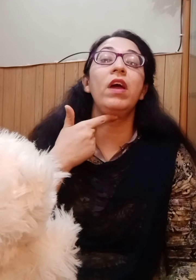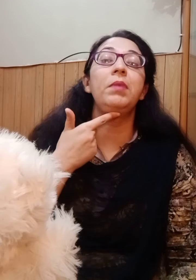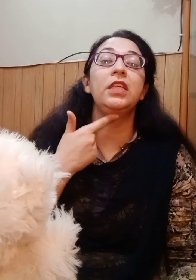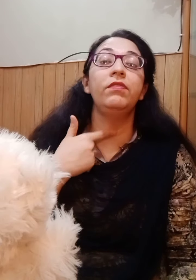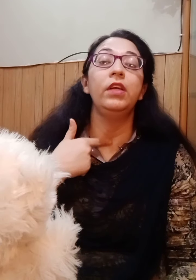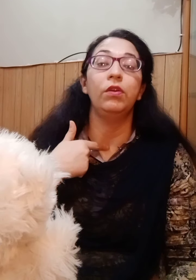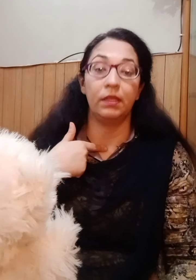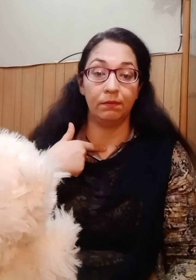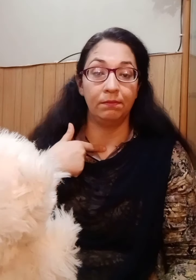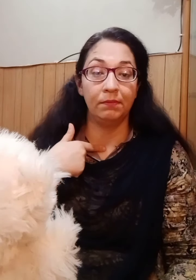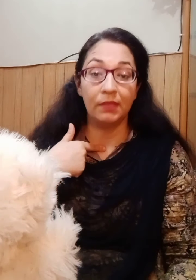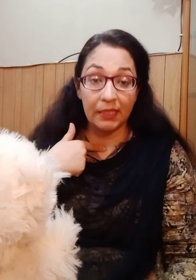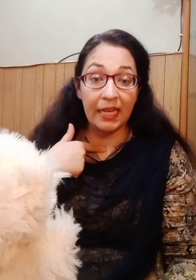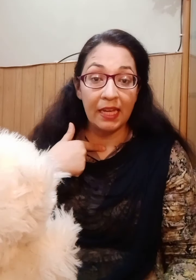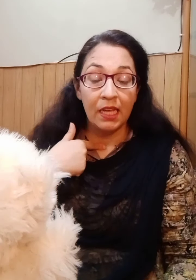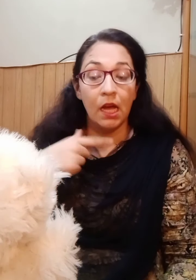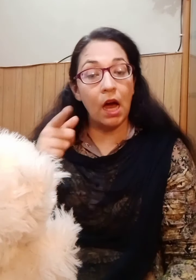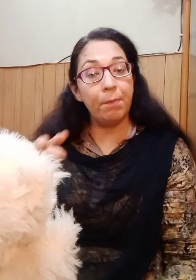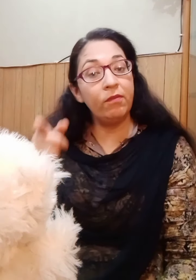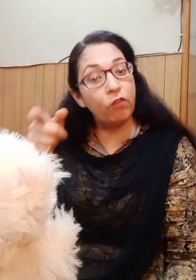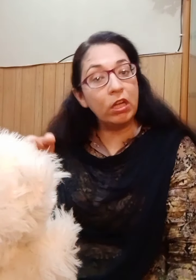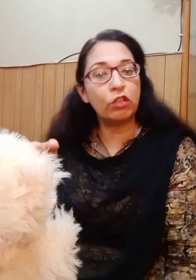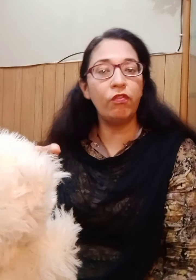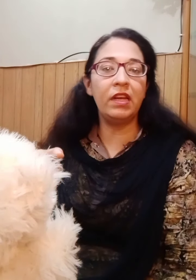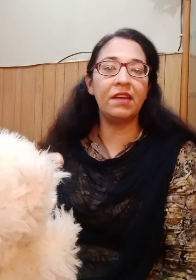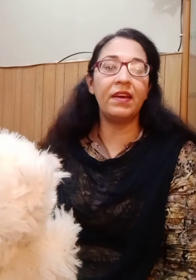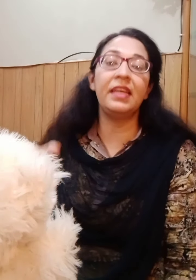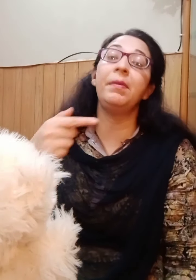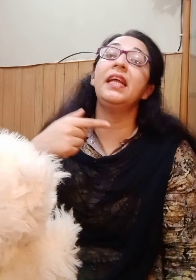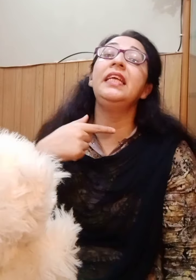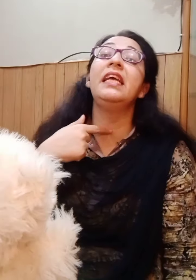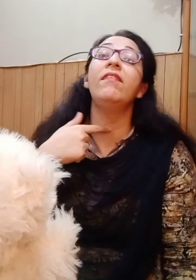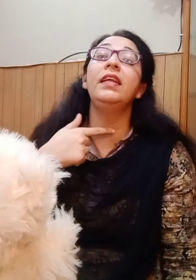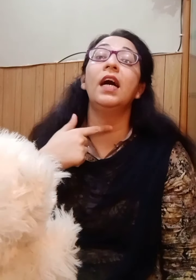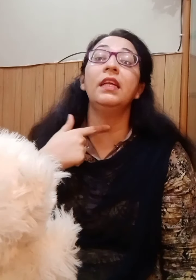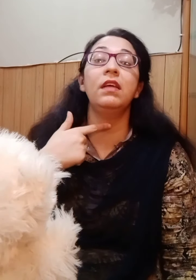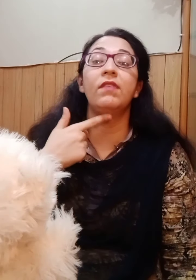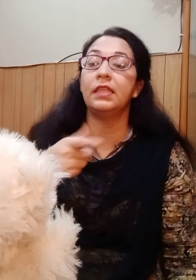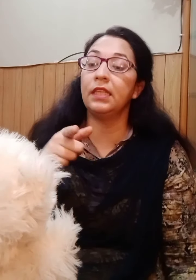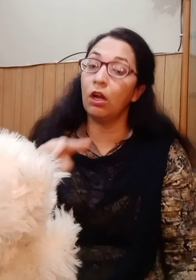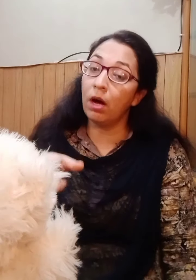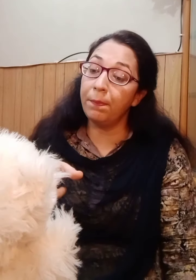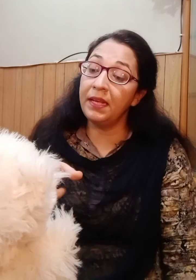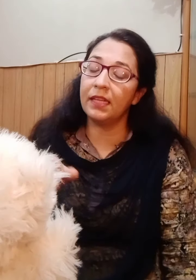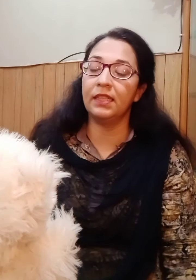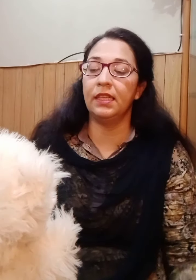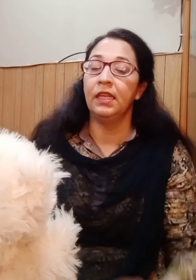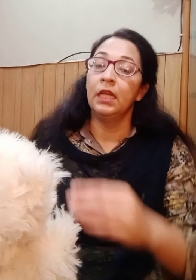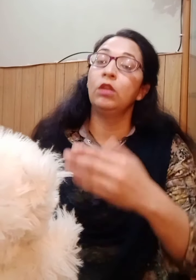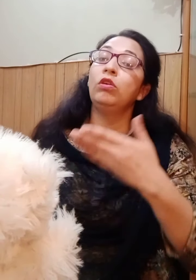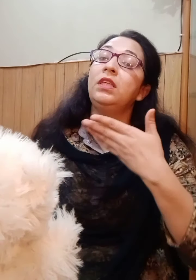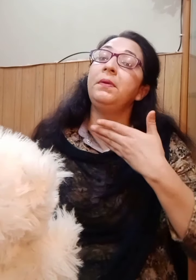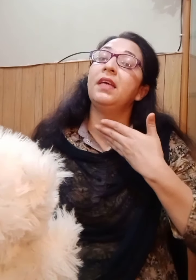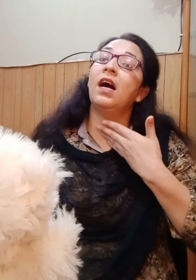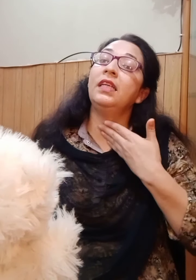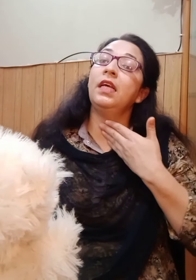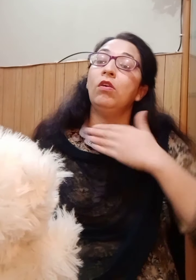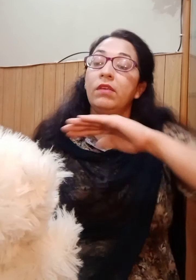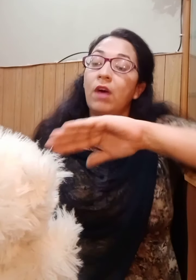आपको वाइब्रेशन की गई ठीक है आपने इसको फिर करवाने की फिटिंग यहां से निकालो अपनी आदतें तो हम यहां से अब